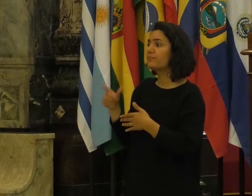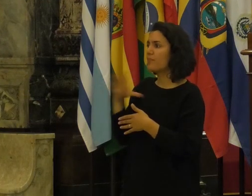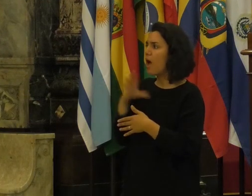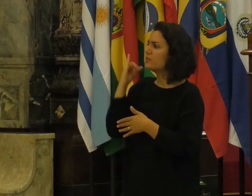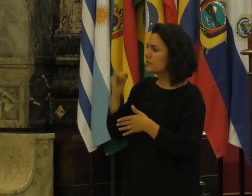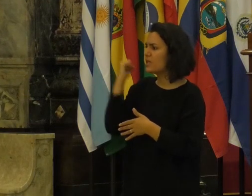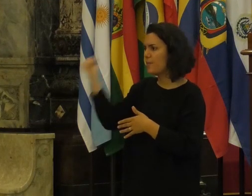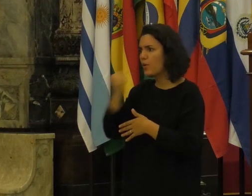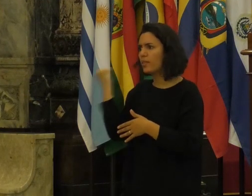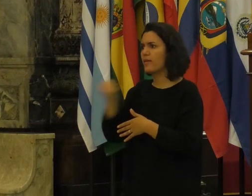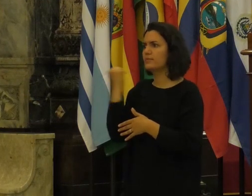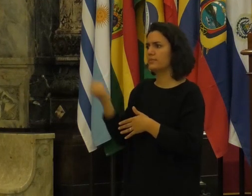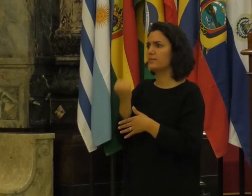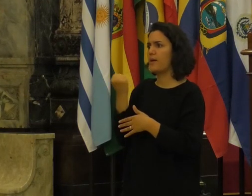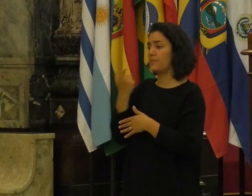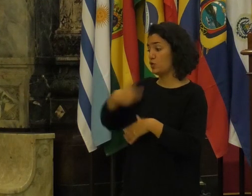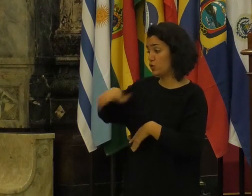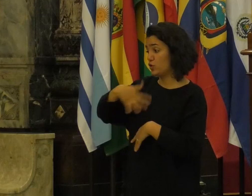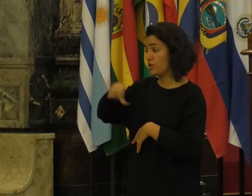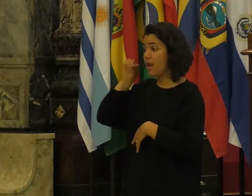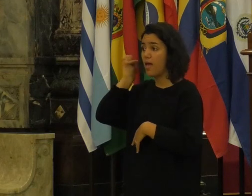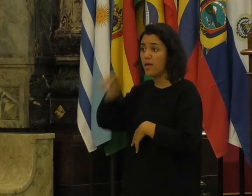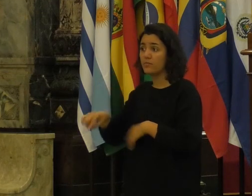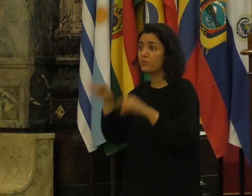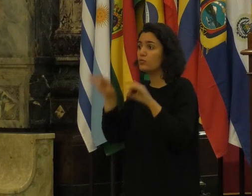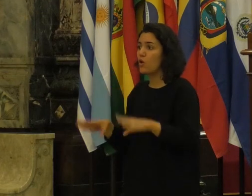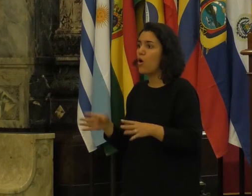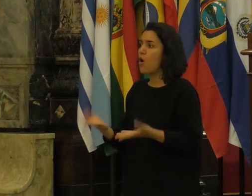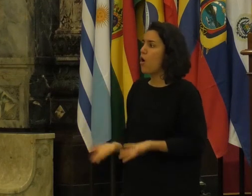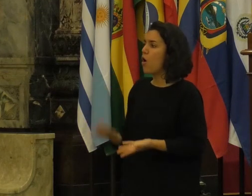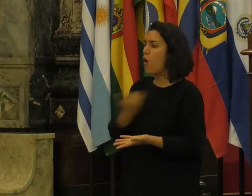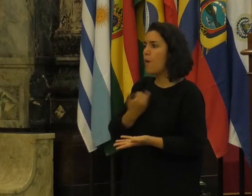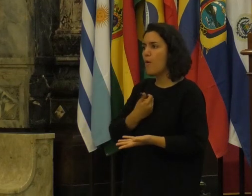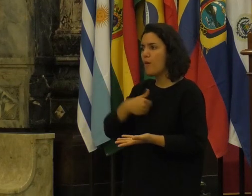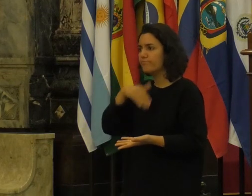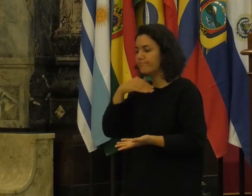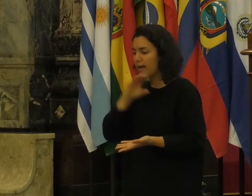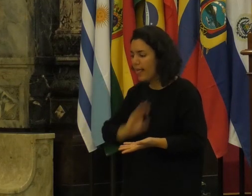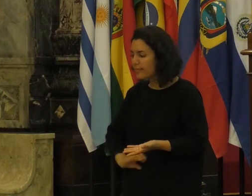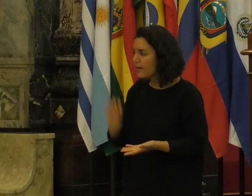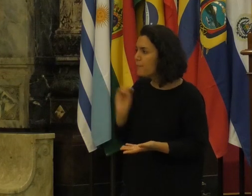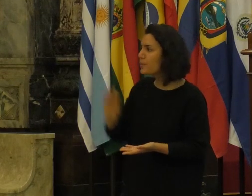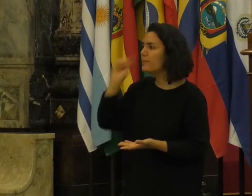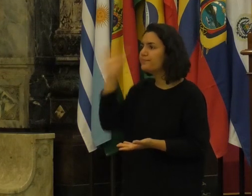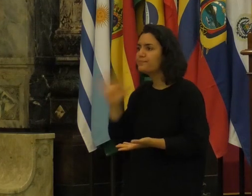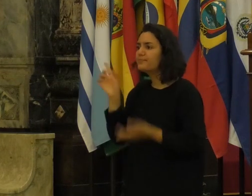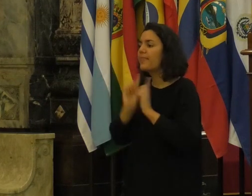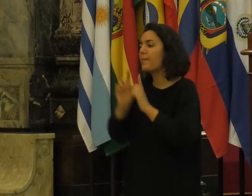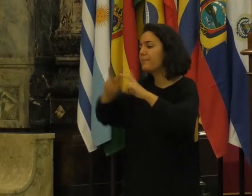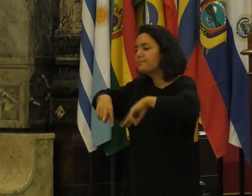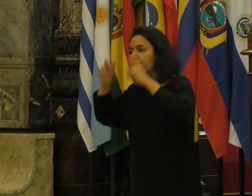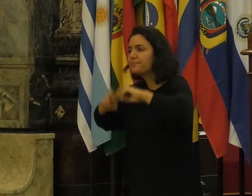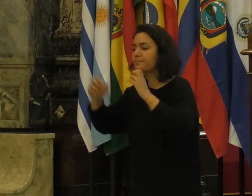pertinencia y relevancia social siempre han estado configurando el perfil de la psicología de la región y de la investigación en la región,